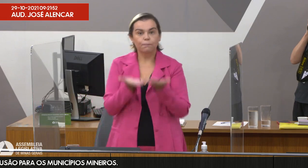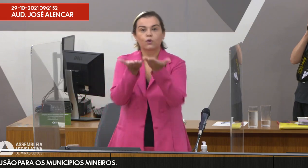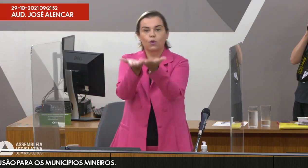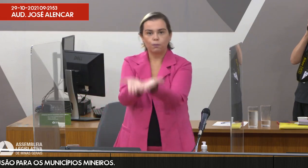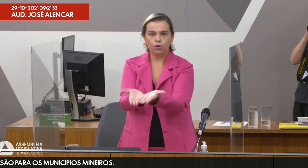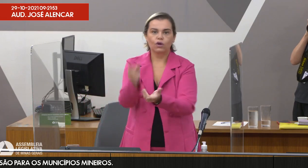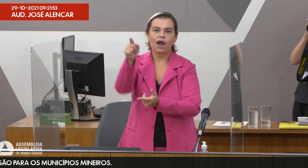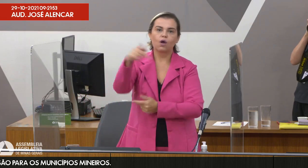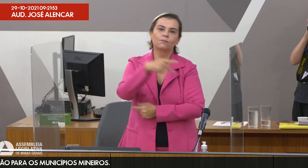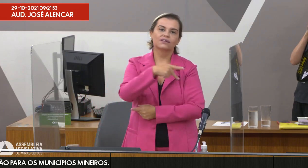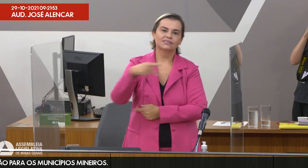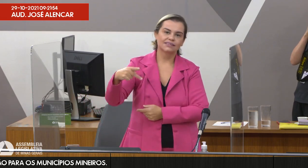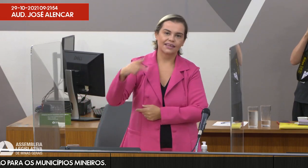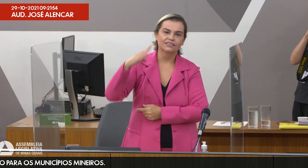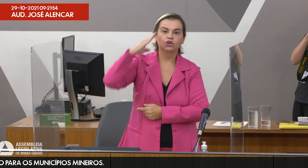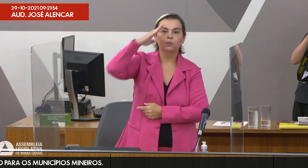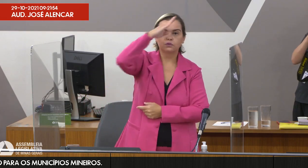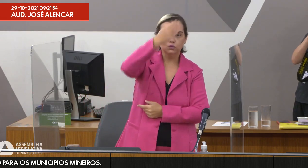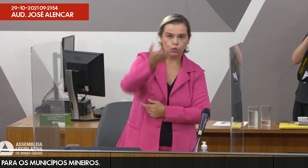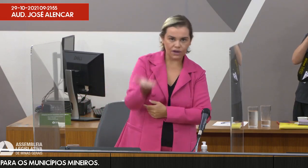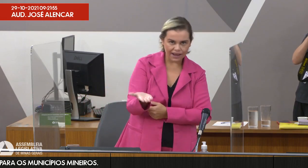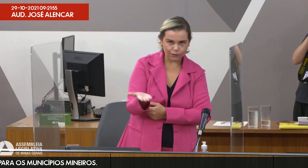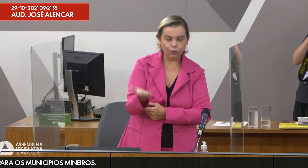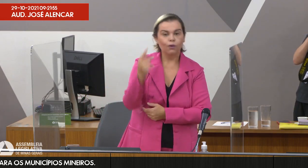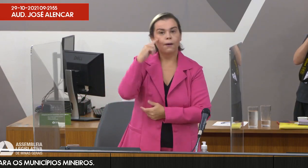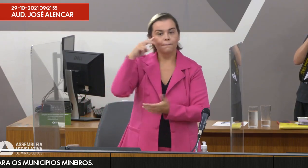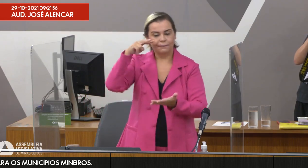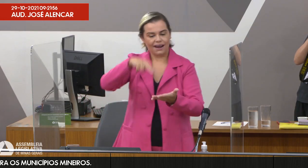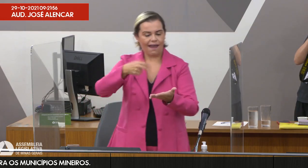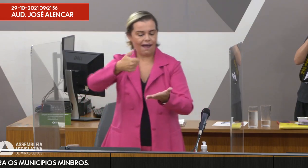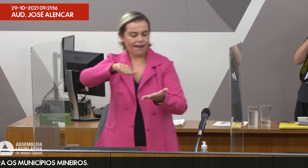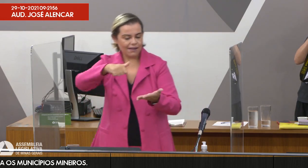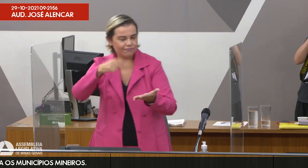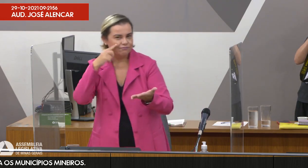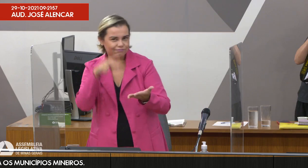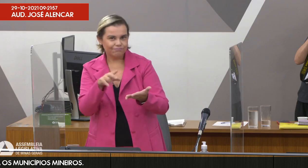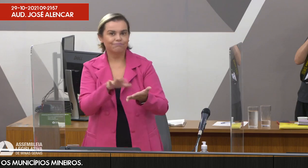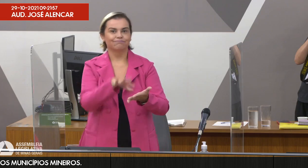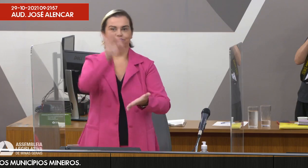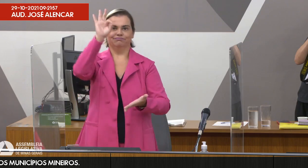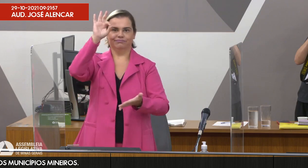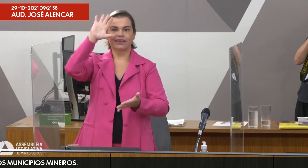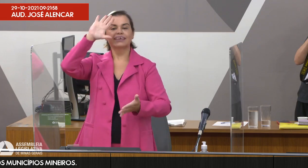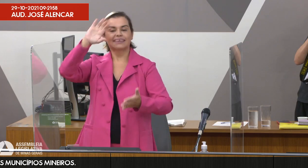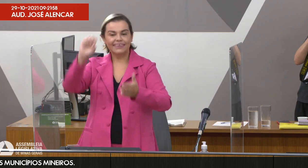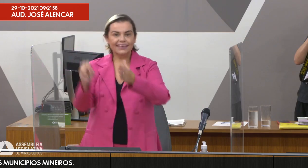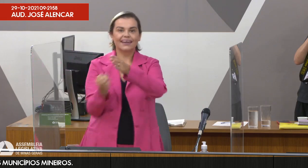Há uma proposta de melhoria desse instrumento, e isso será encaminhado